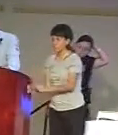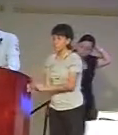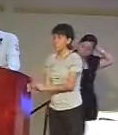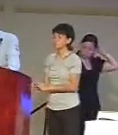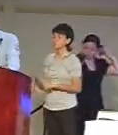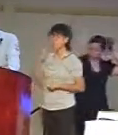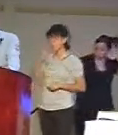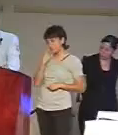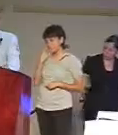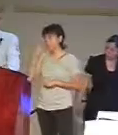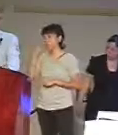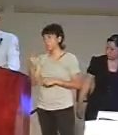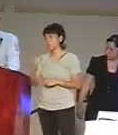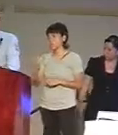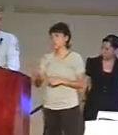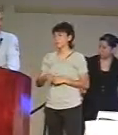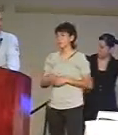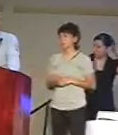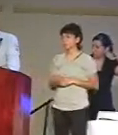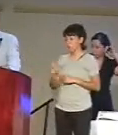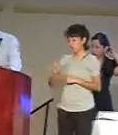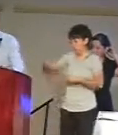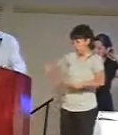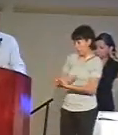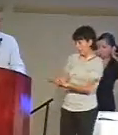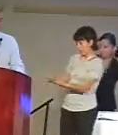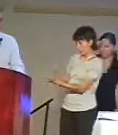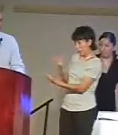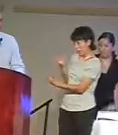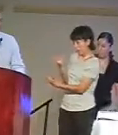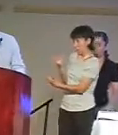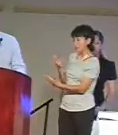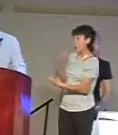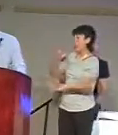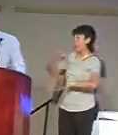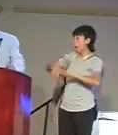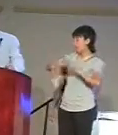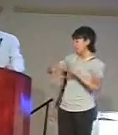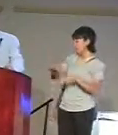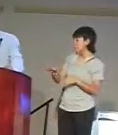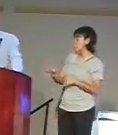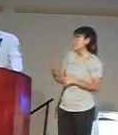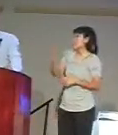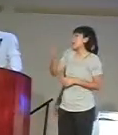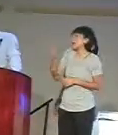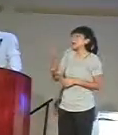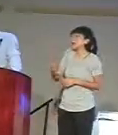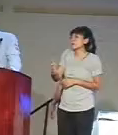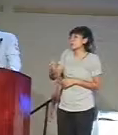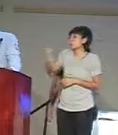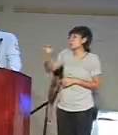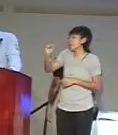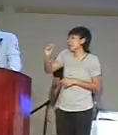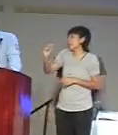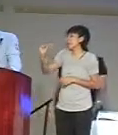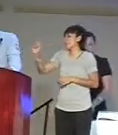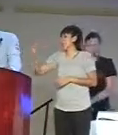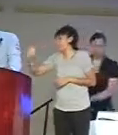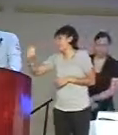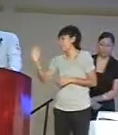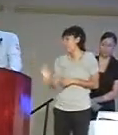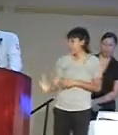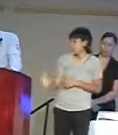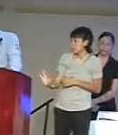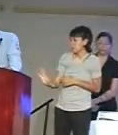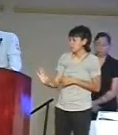mayor proporción de la prematuridad ocurre entre 60 y 70%, representa entre 60 y